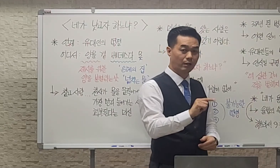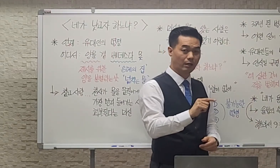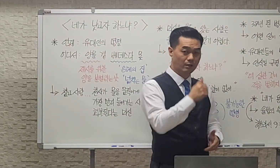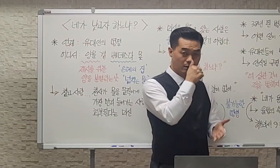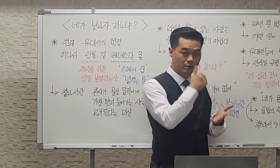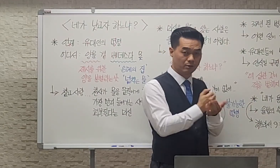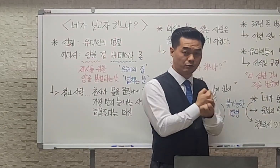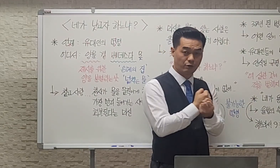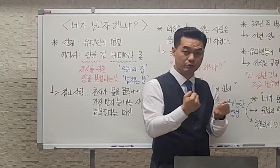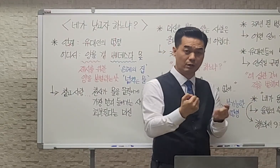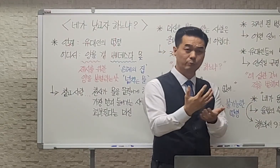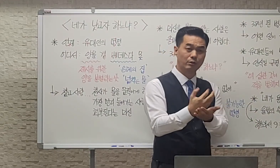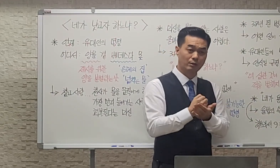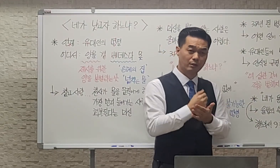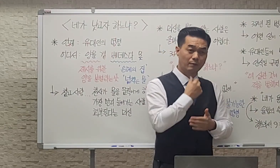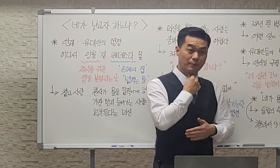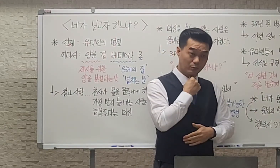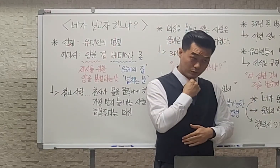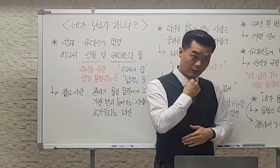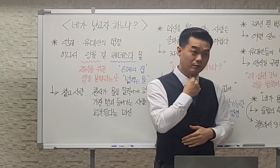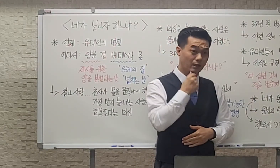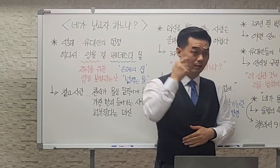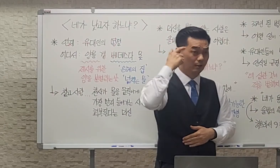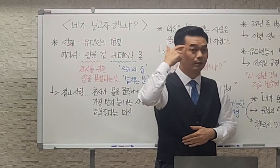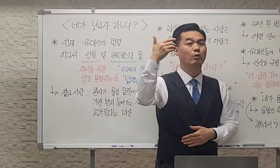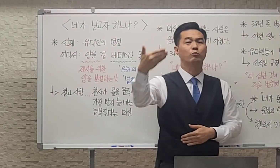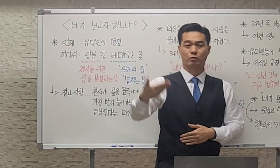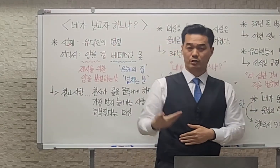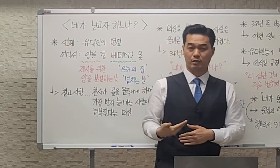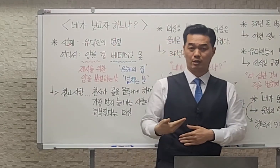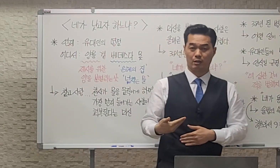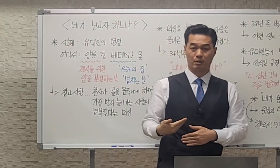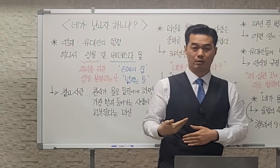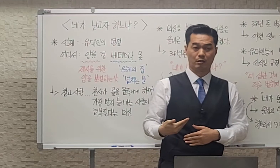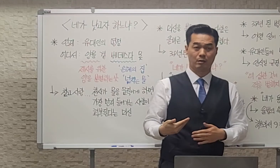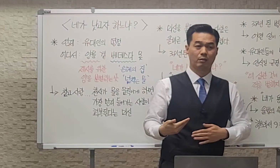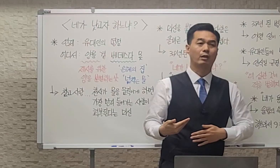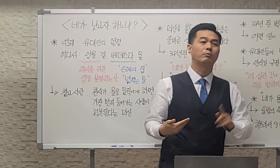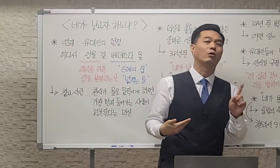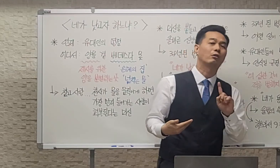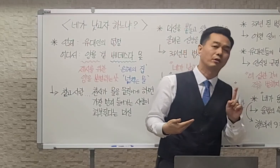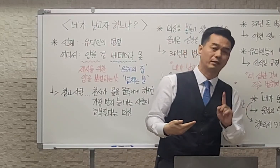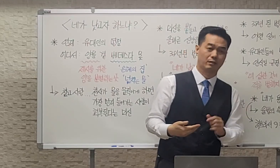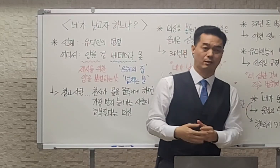내가 죄 용서함을 받고자 하느냐? 라고 물으실 때 나는 뭐라고 해야 될까?